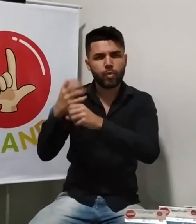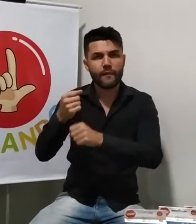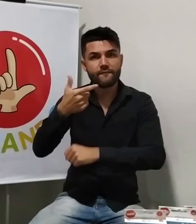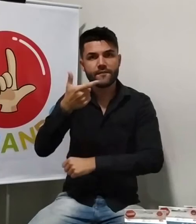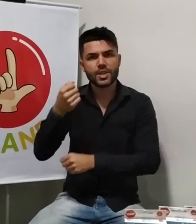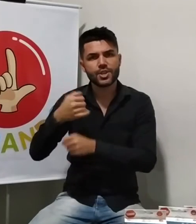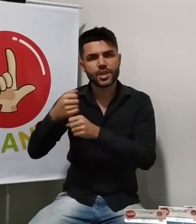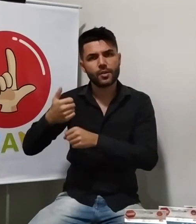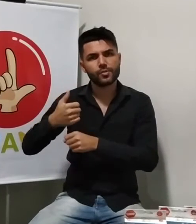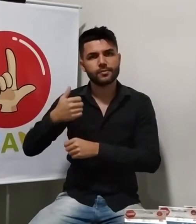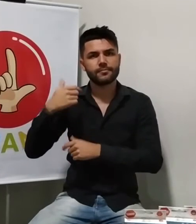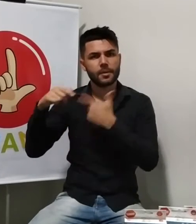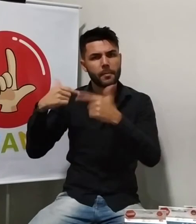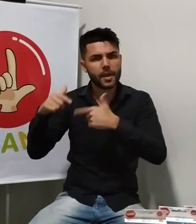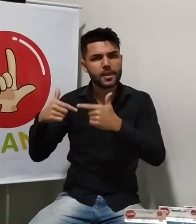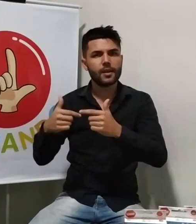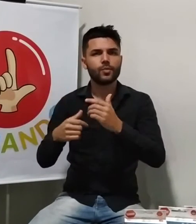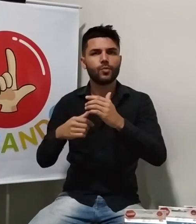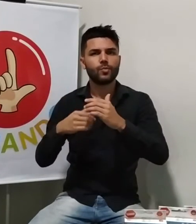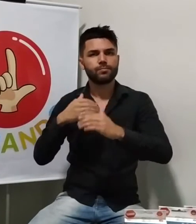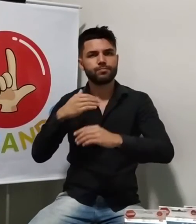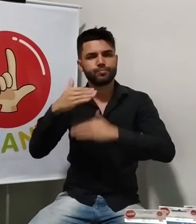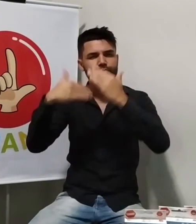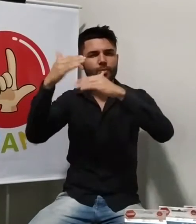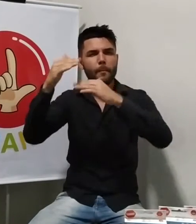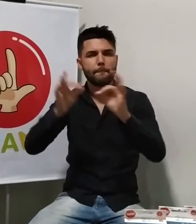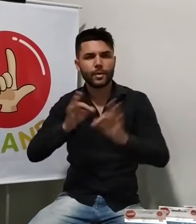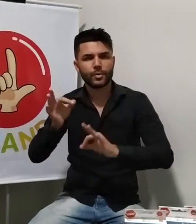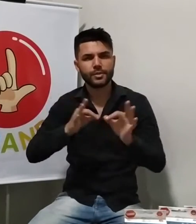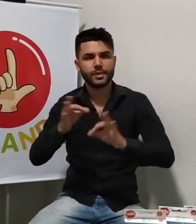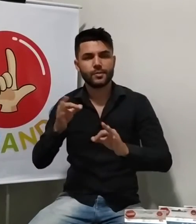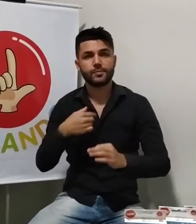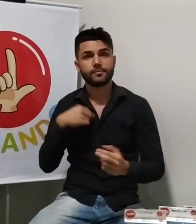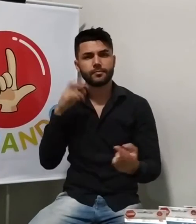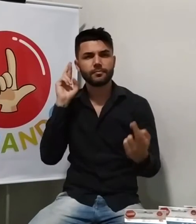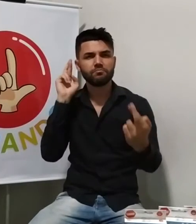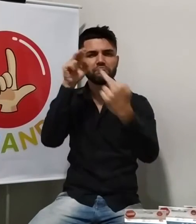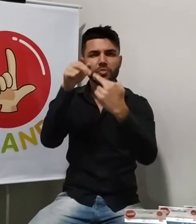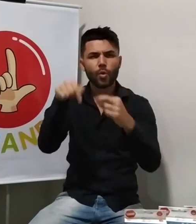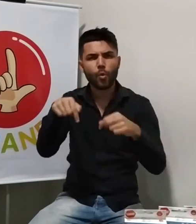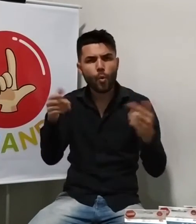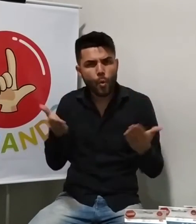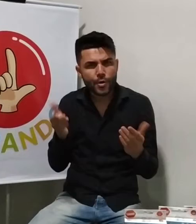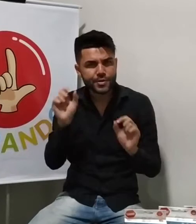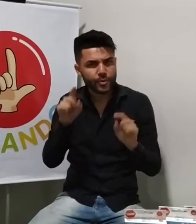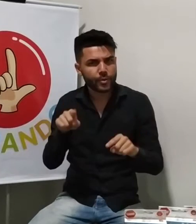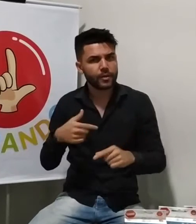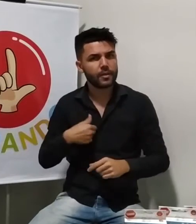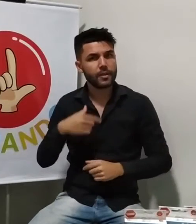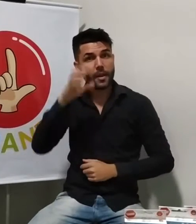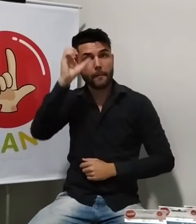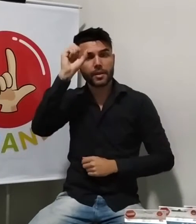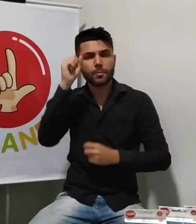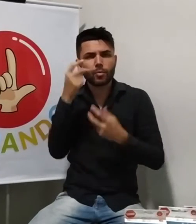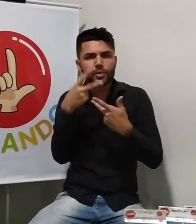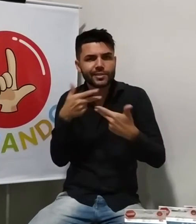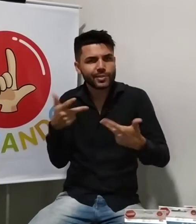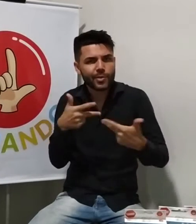é muito simples. Da mesma maneira que eu aprendi muitas coisas e essas coisas me ajudaram muito a sair da condição muito desfavorável que eu tinha. Eu nasci